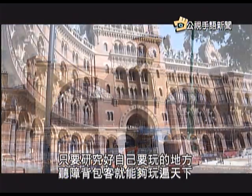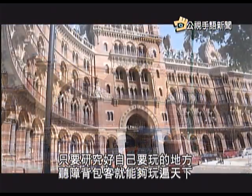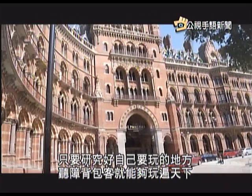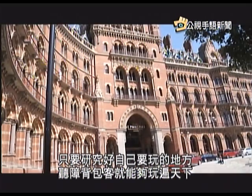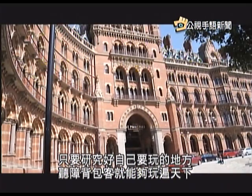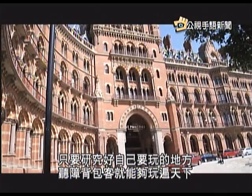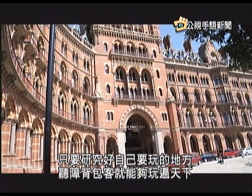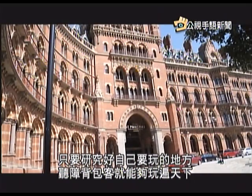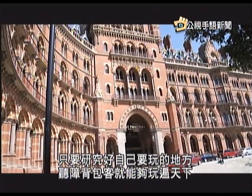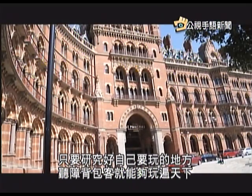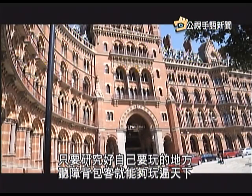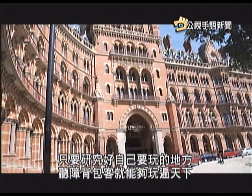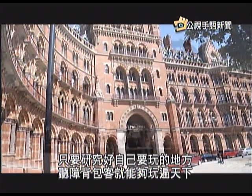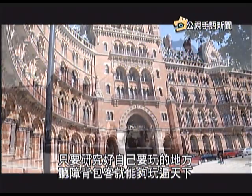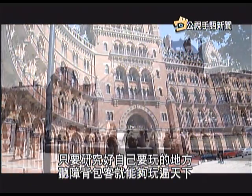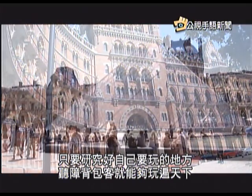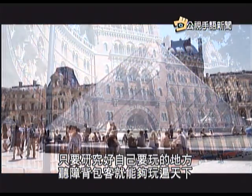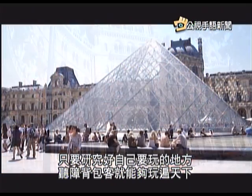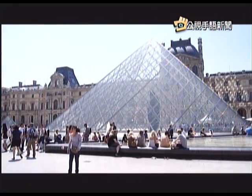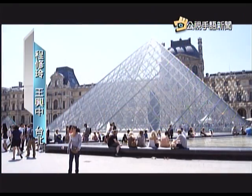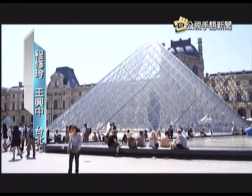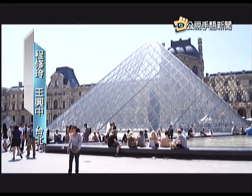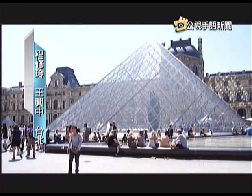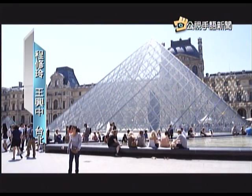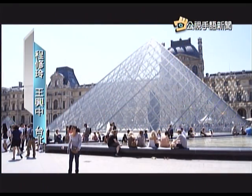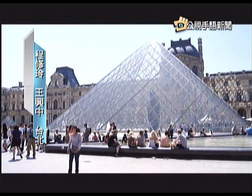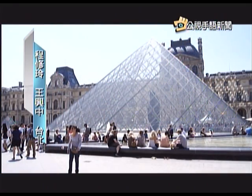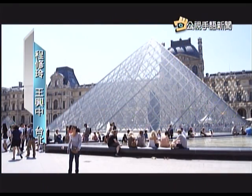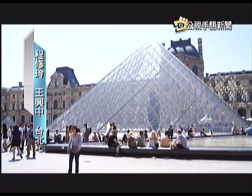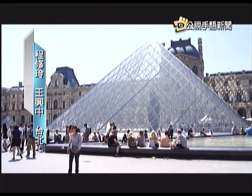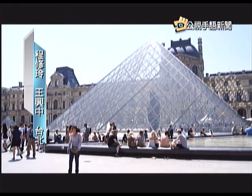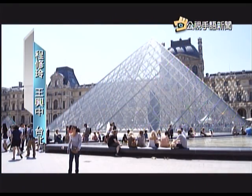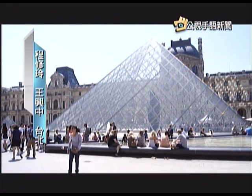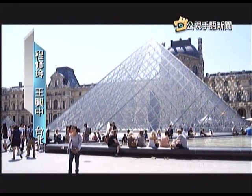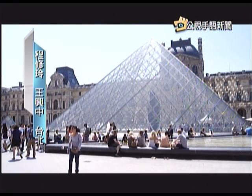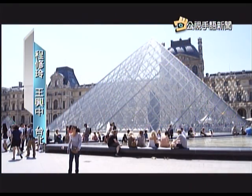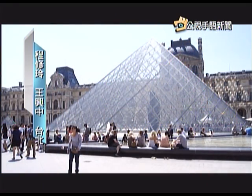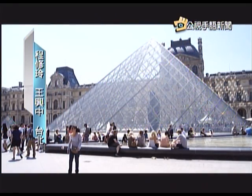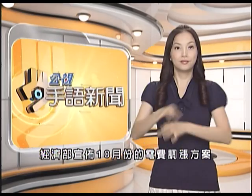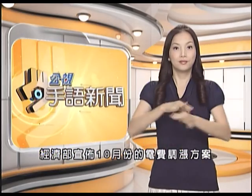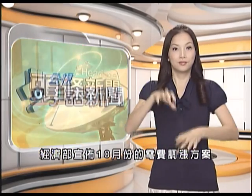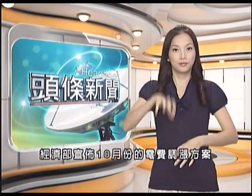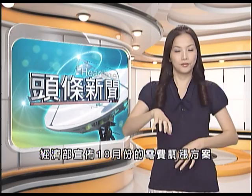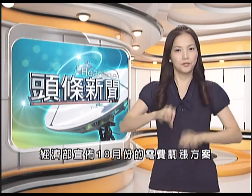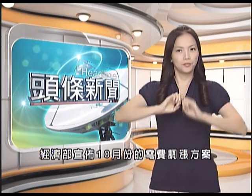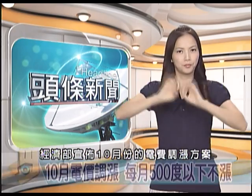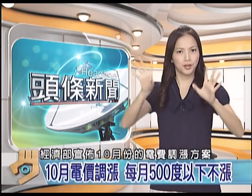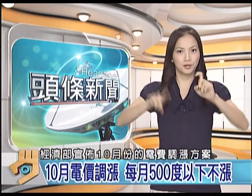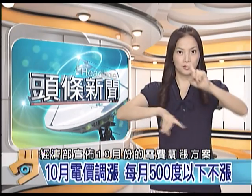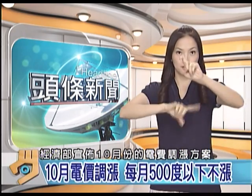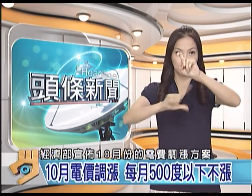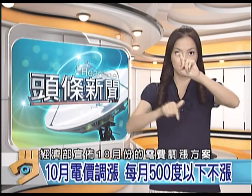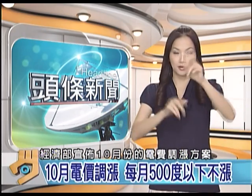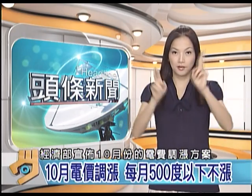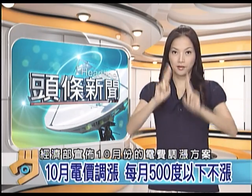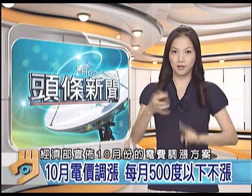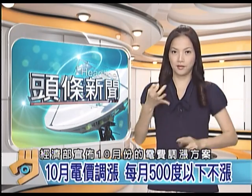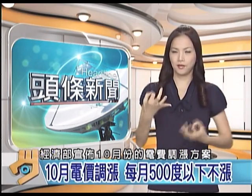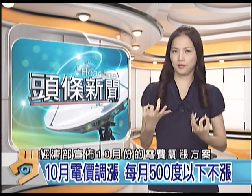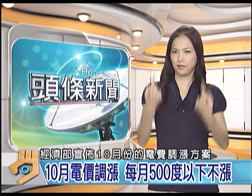包客就能够玩遍天下。记者陈秀玲、王新忠台北报道。 经济部宣布10月份的电费